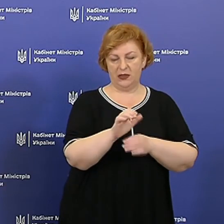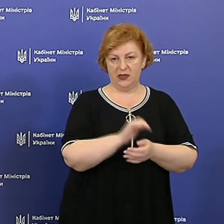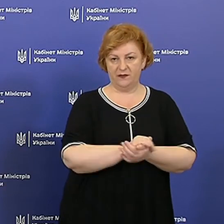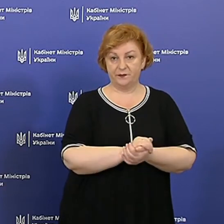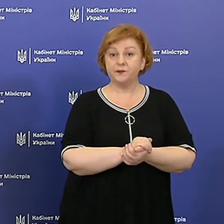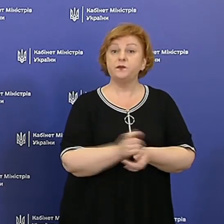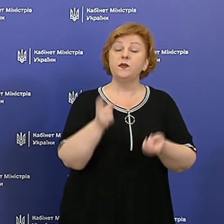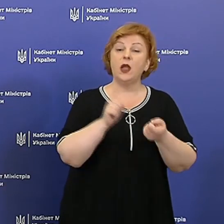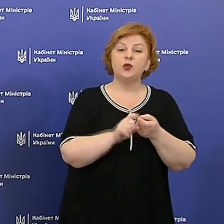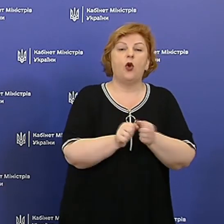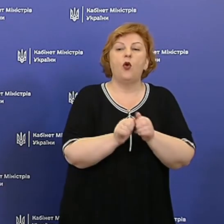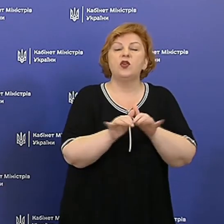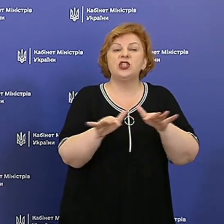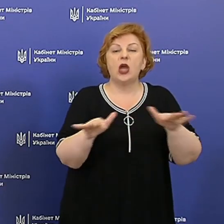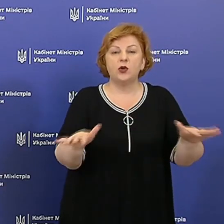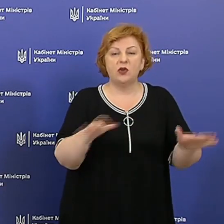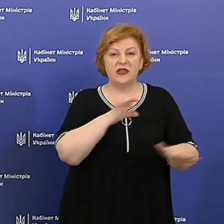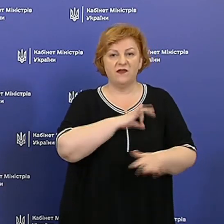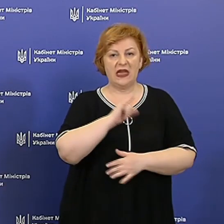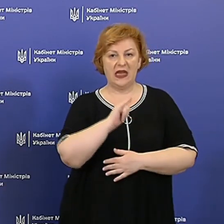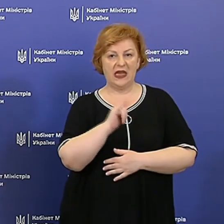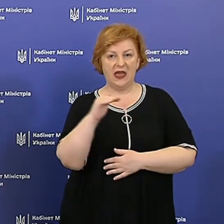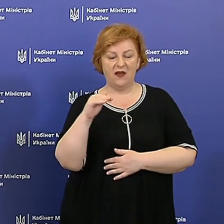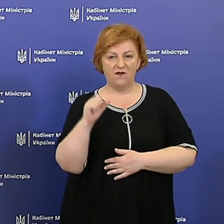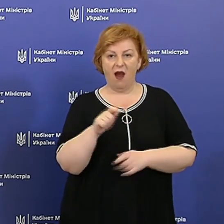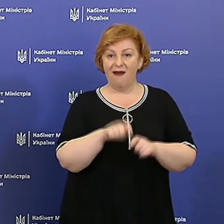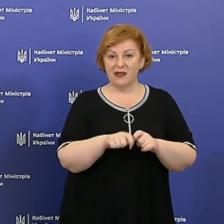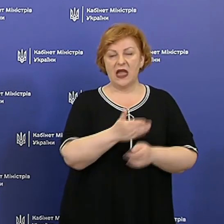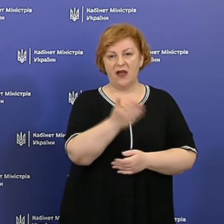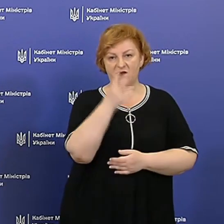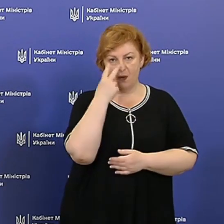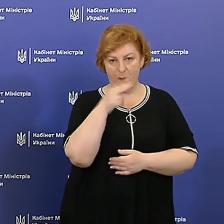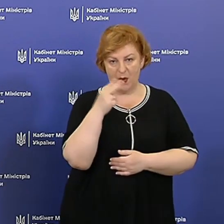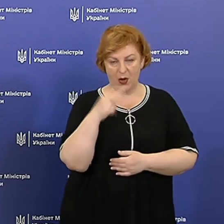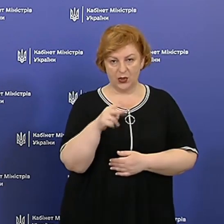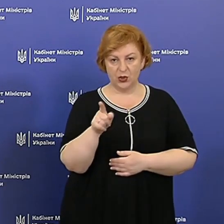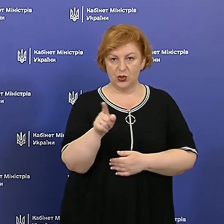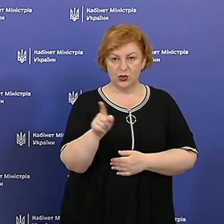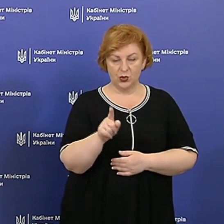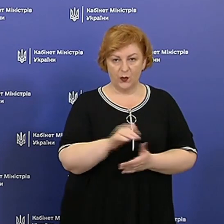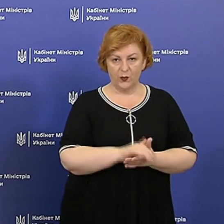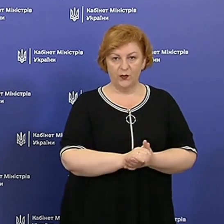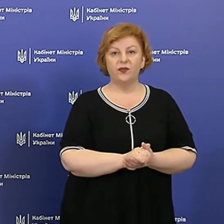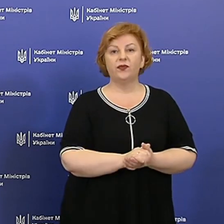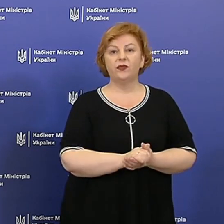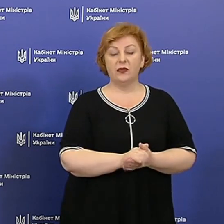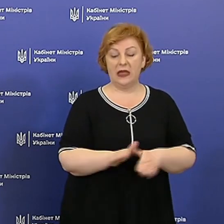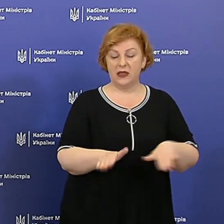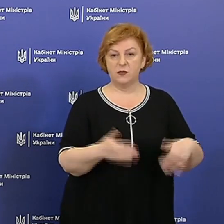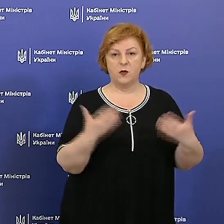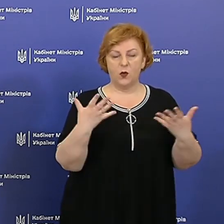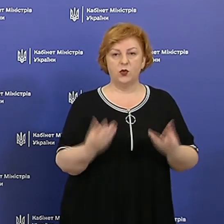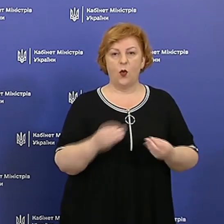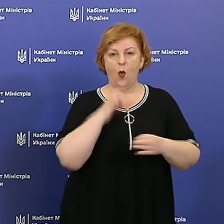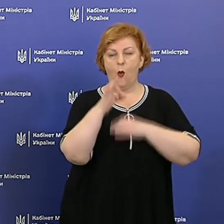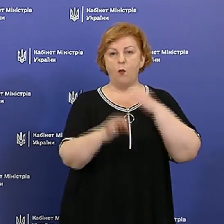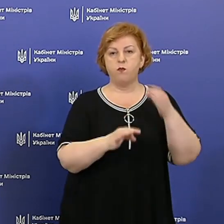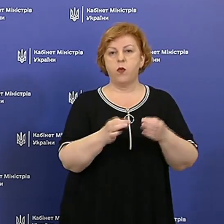Щодо широти використання ІФА-тестів, ви бачите, що за минулу добу, наприклад,